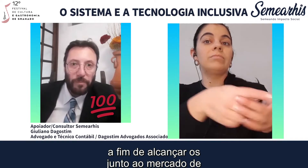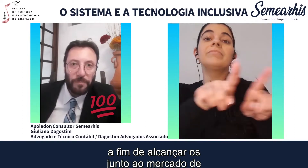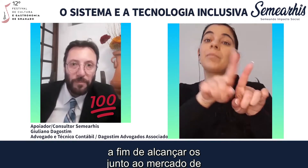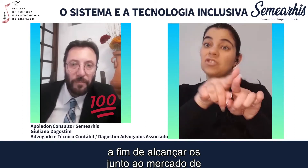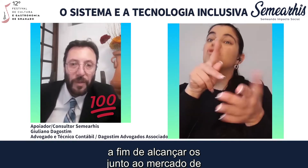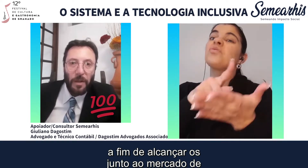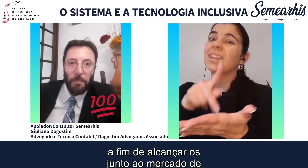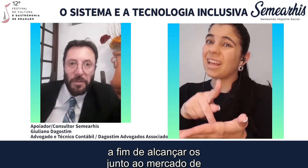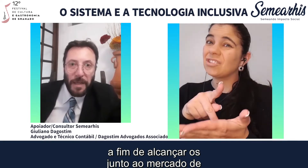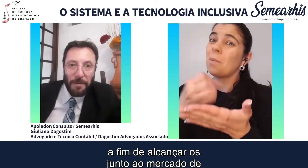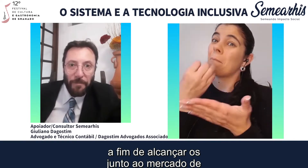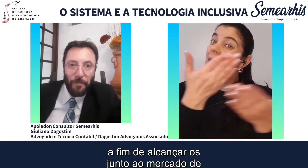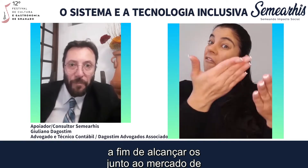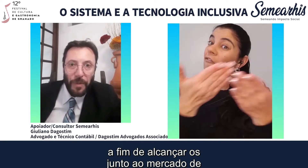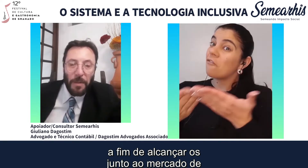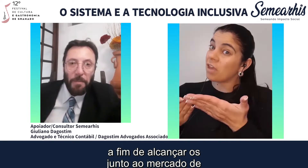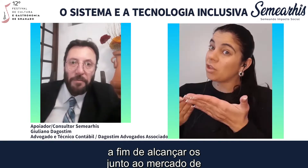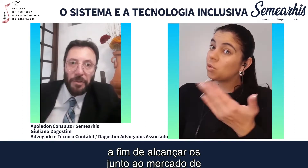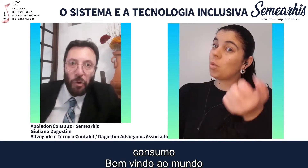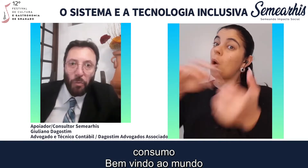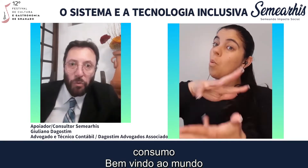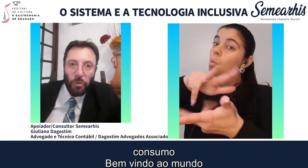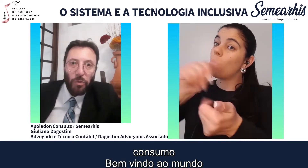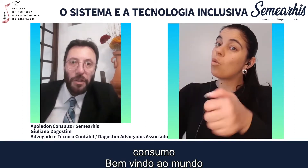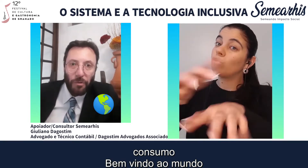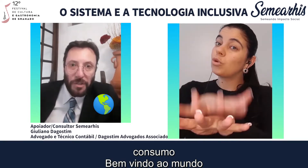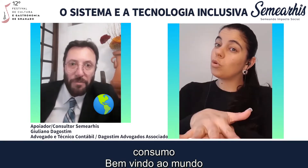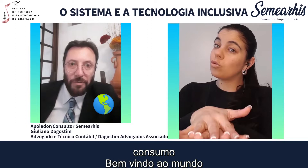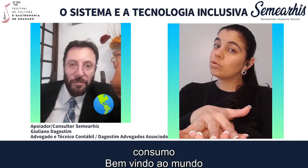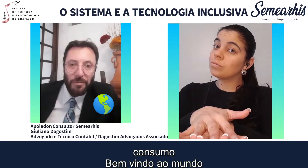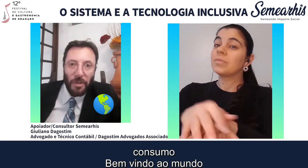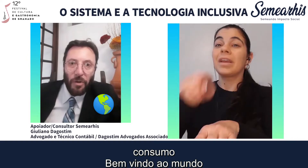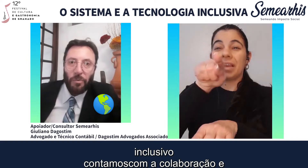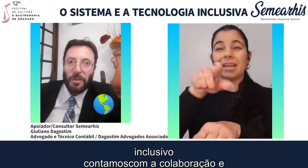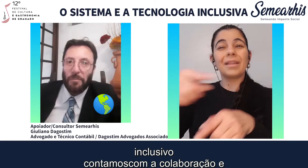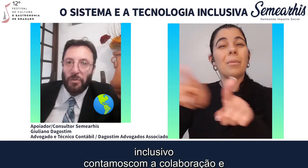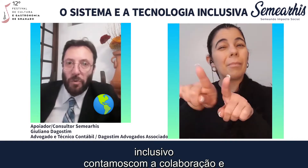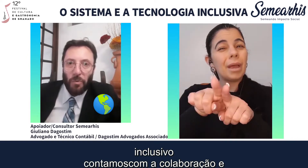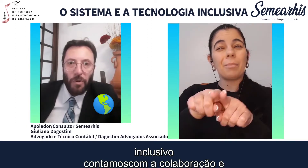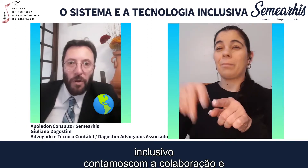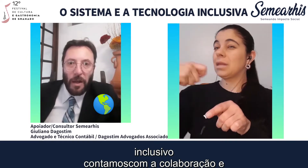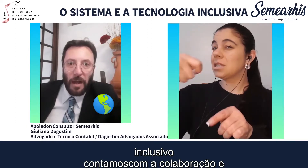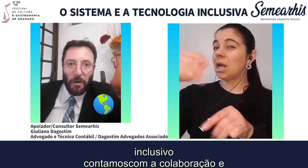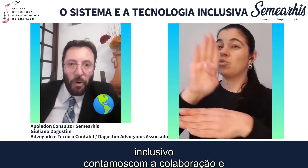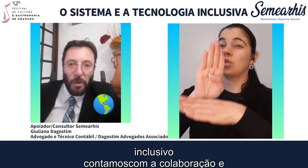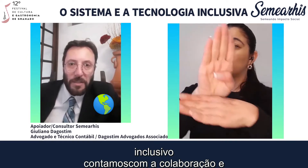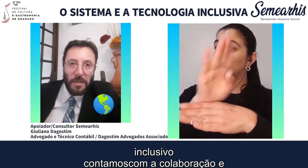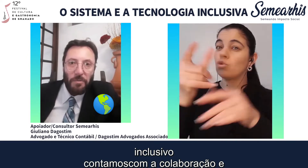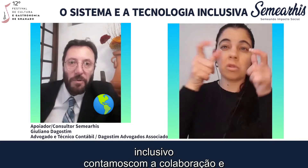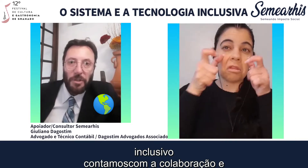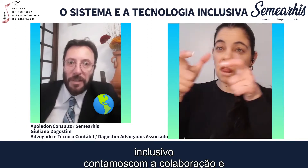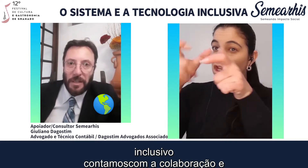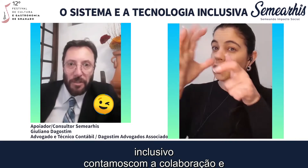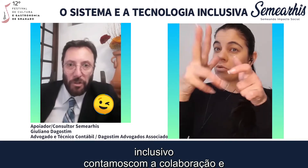consumo. Pois bem, bem-vindo ao mundo inclusivo. Contamos com a